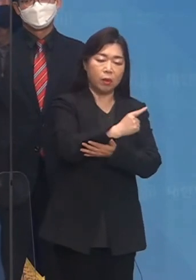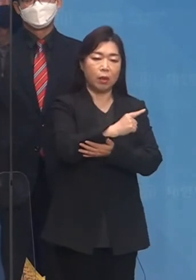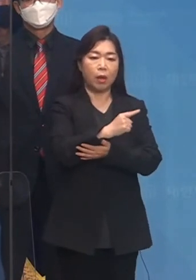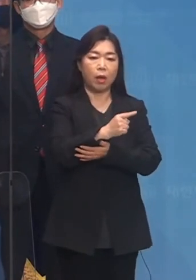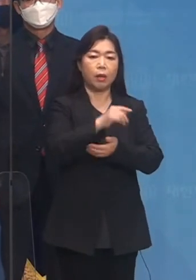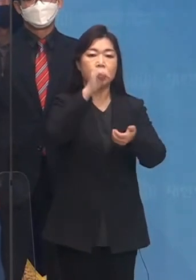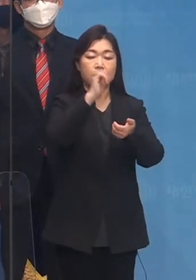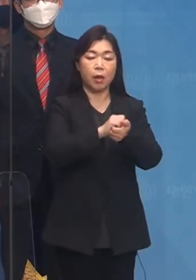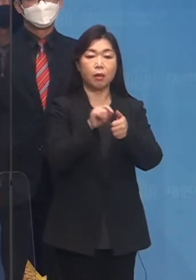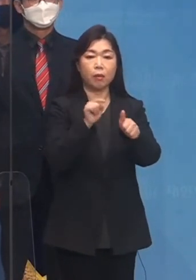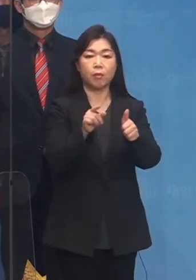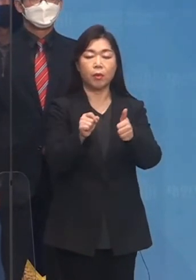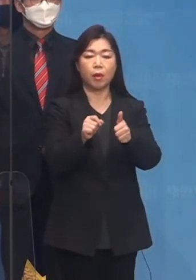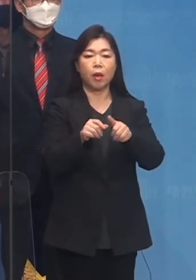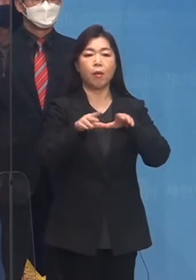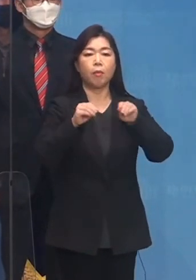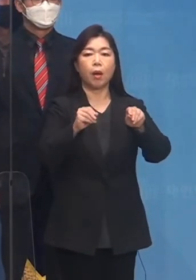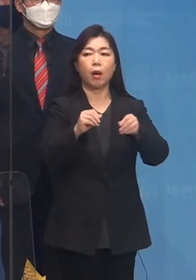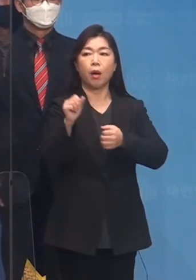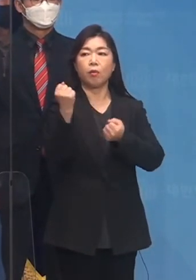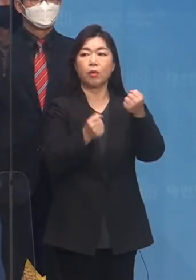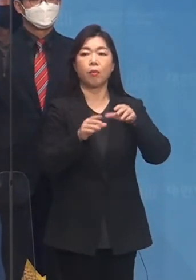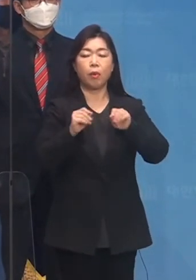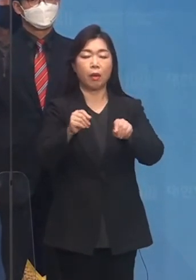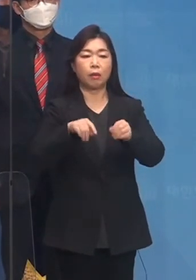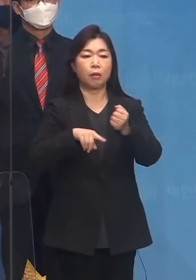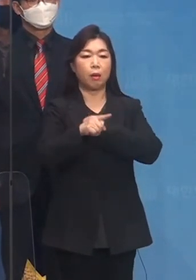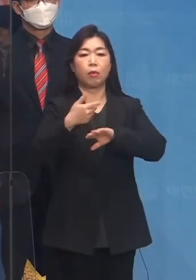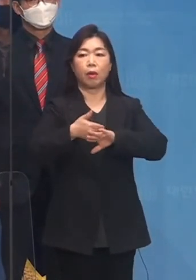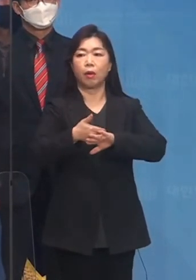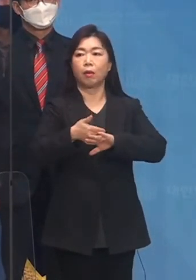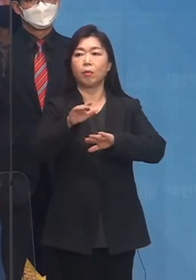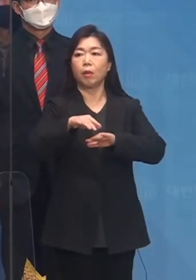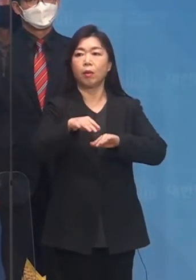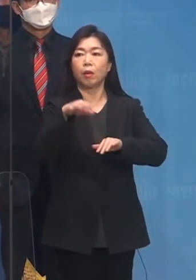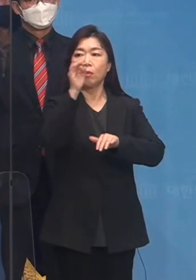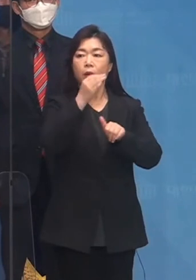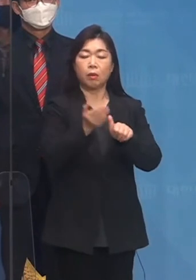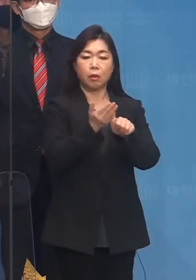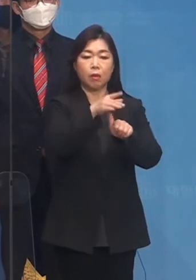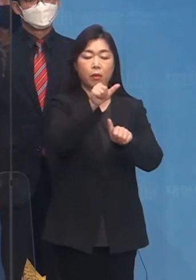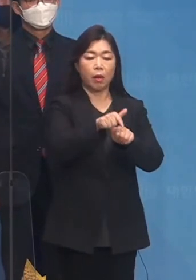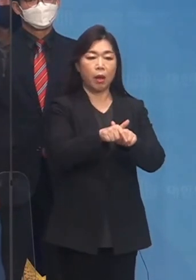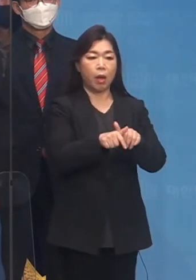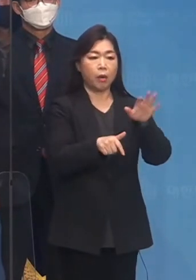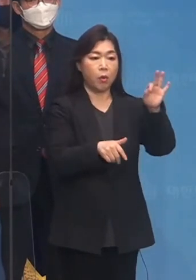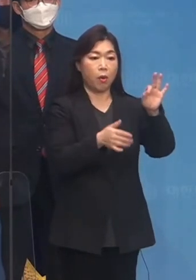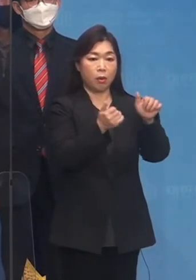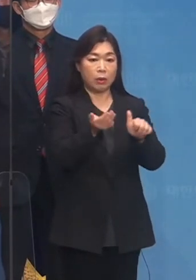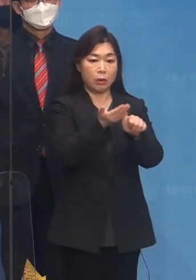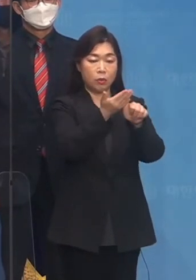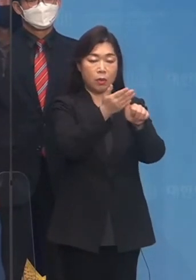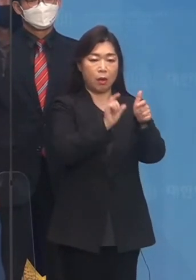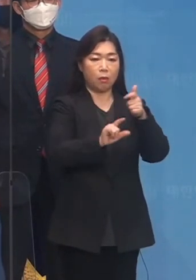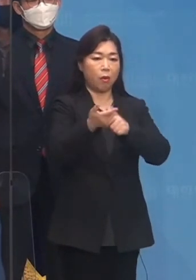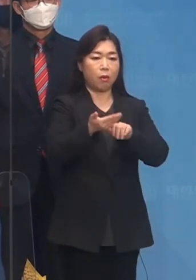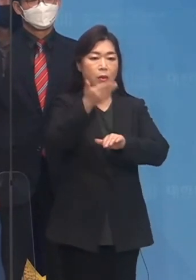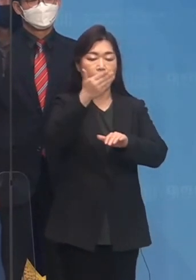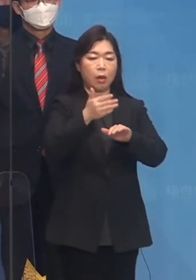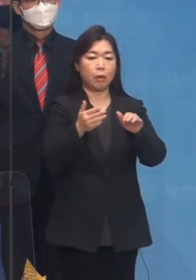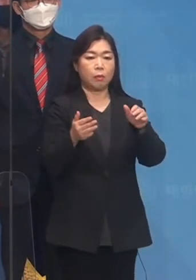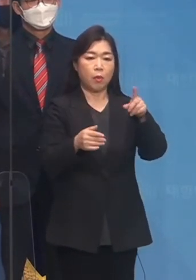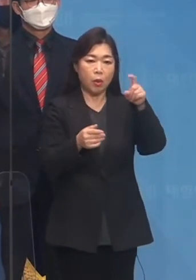아니잖아요. 근데 사육 제한이라고 그러면은 10마리를 키우는데 더 이상 못 키우게 하겠다, 그런 의미를